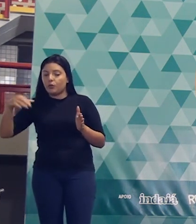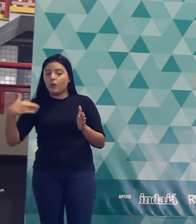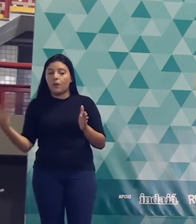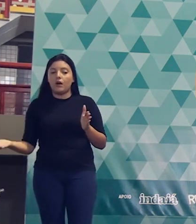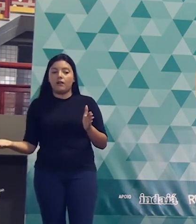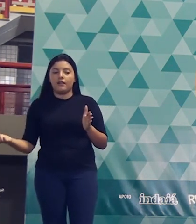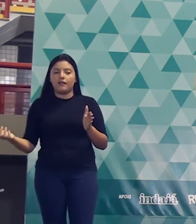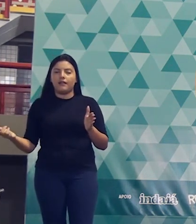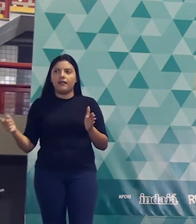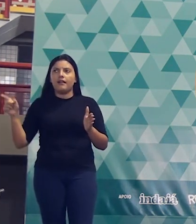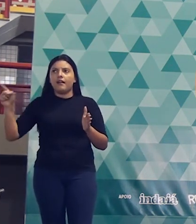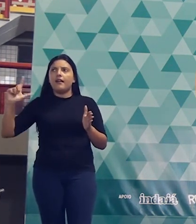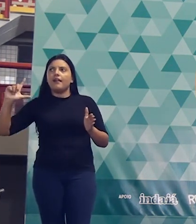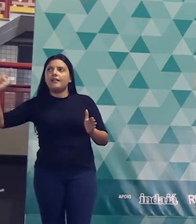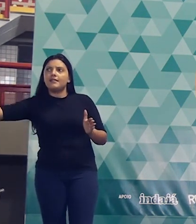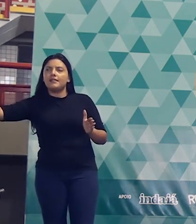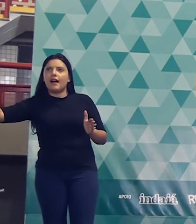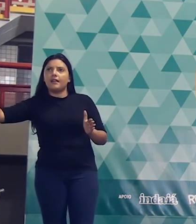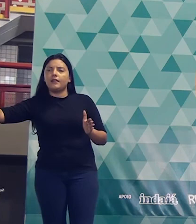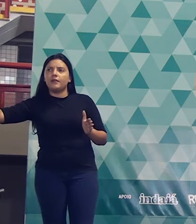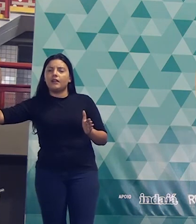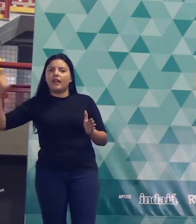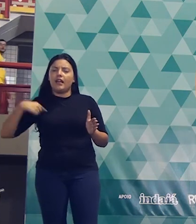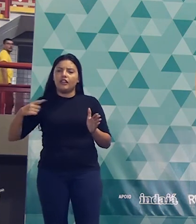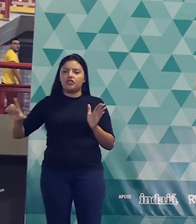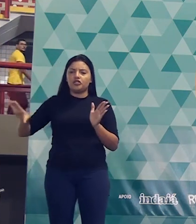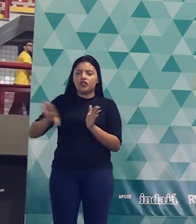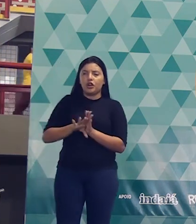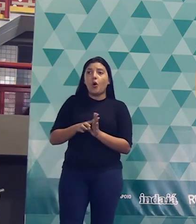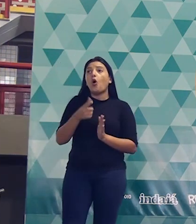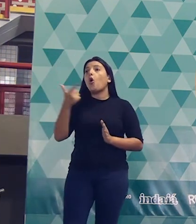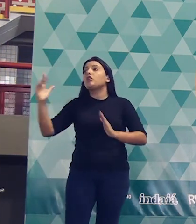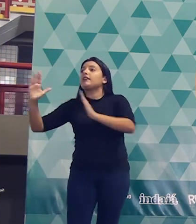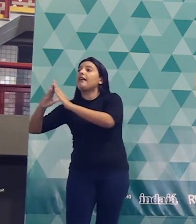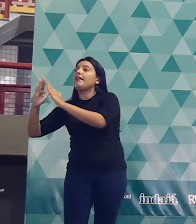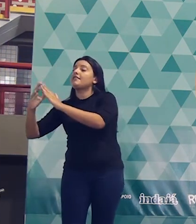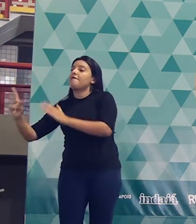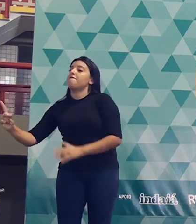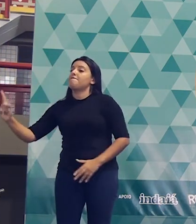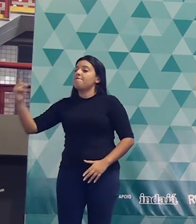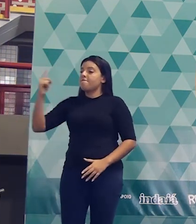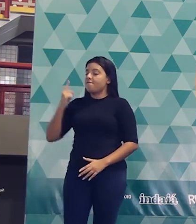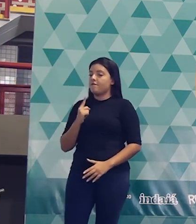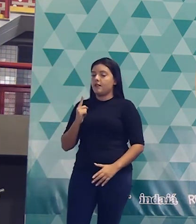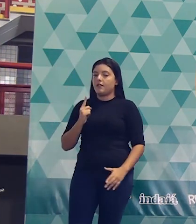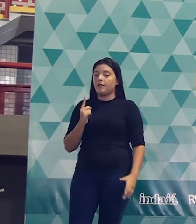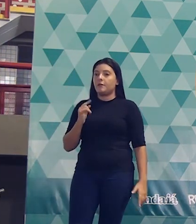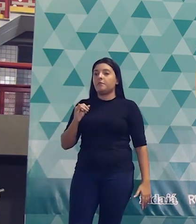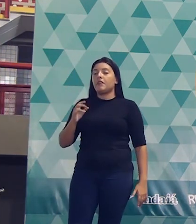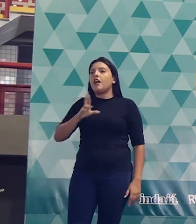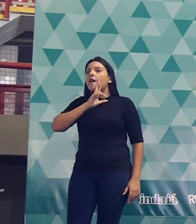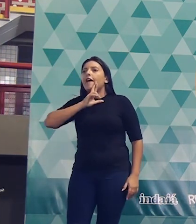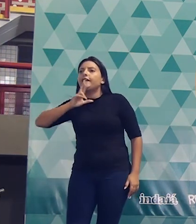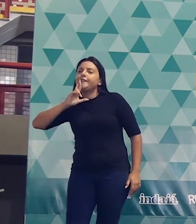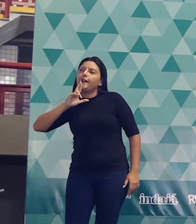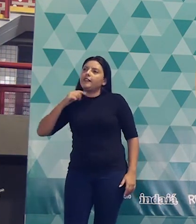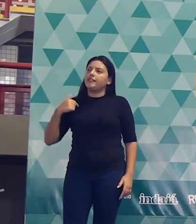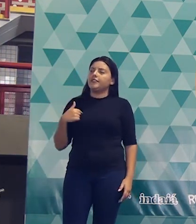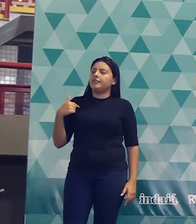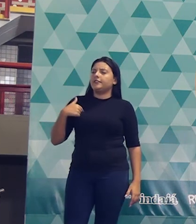Que ele saiu, não. Ele pode ter chegado sem ter saído. Digamos que ele mora em outra casa, né? Está no restaurante, tu está no